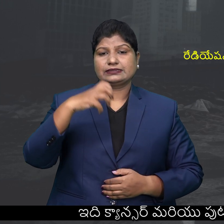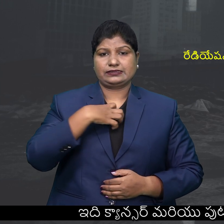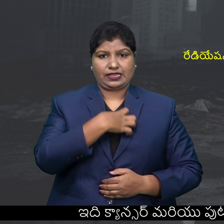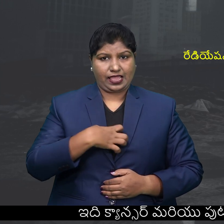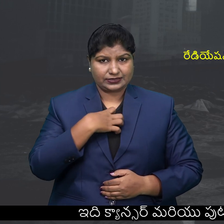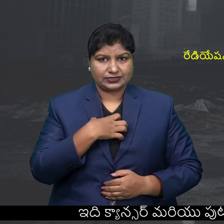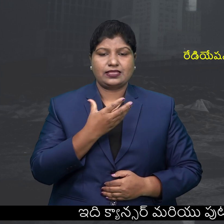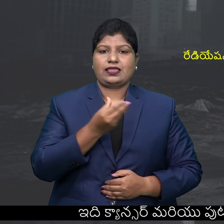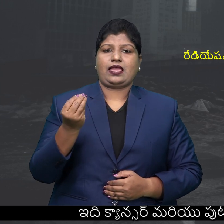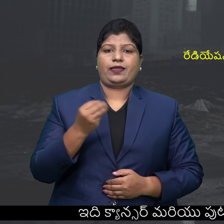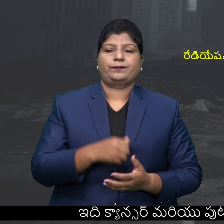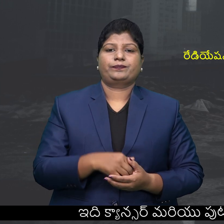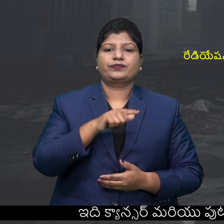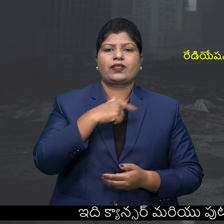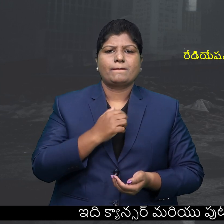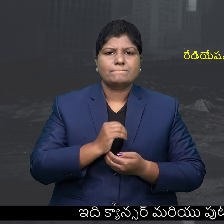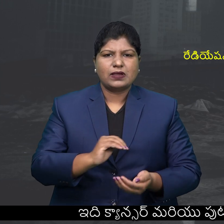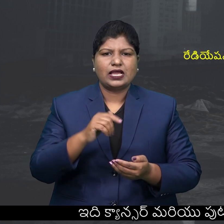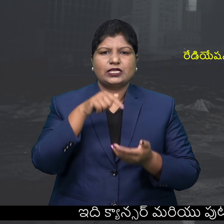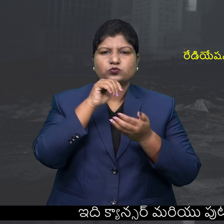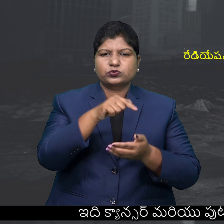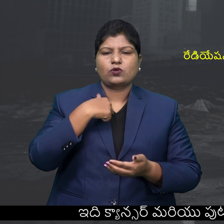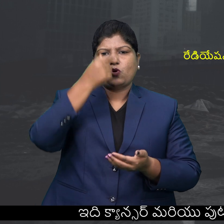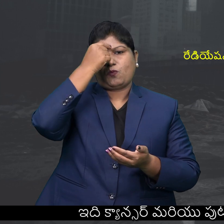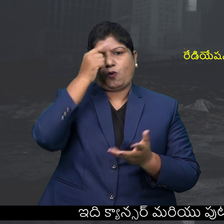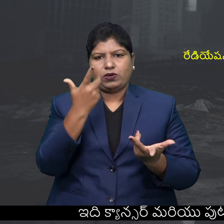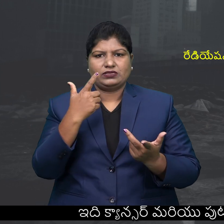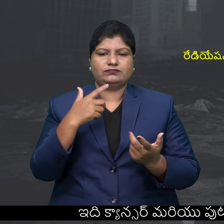వచ్చే లోపాలకు దారితీస్తుంది.